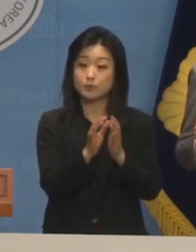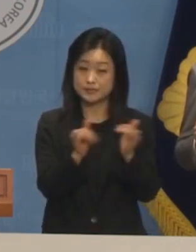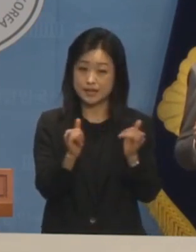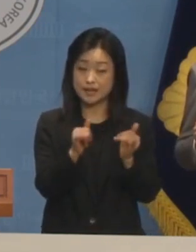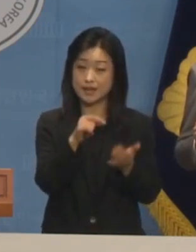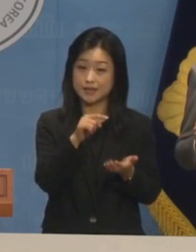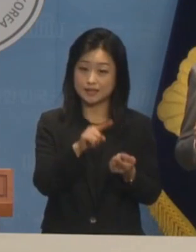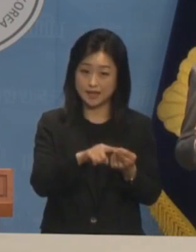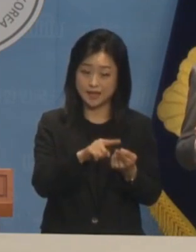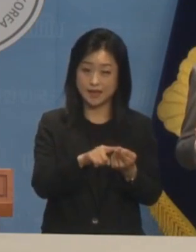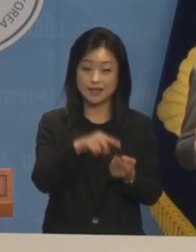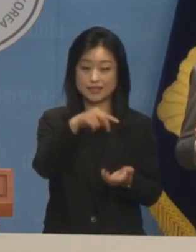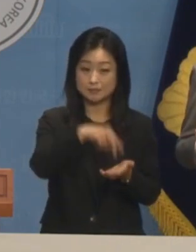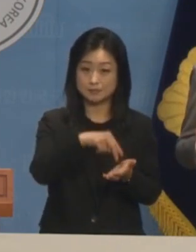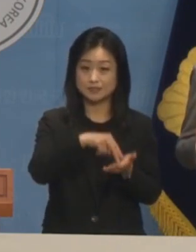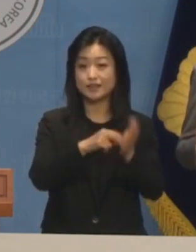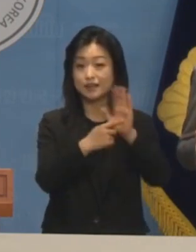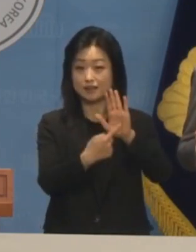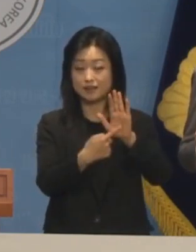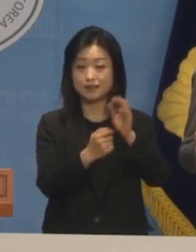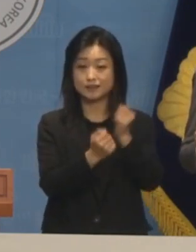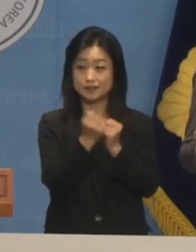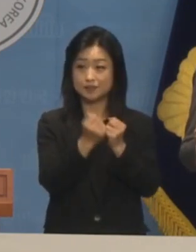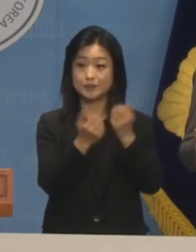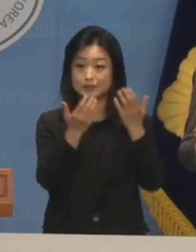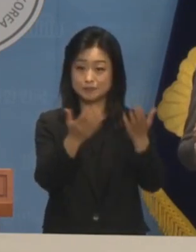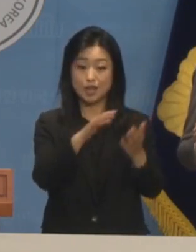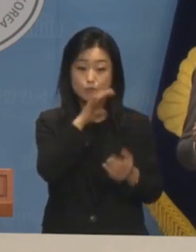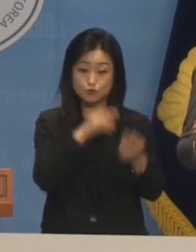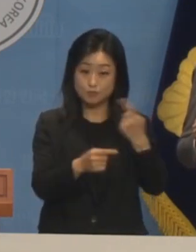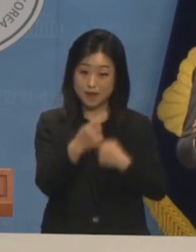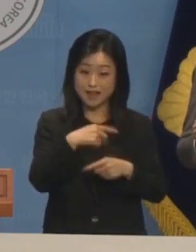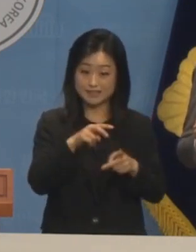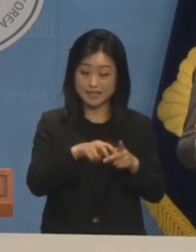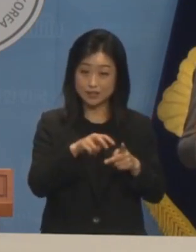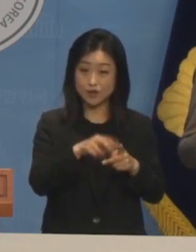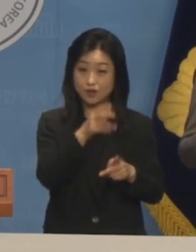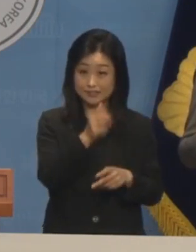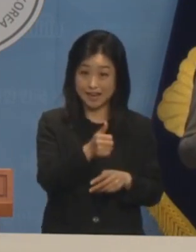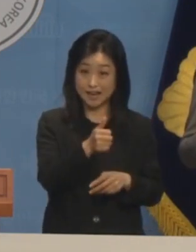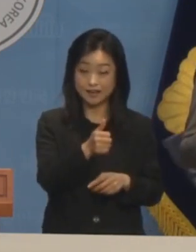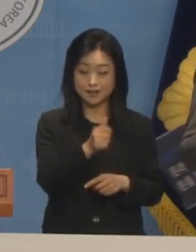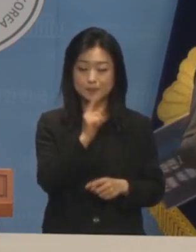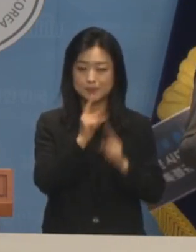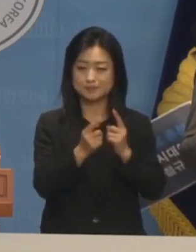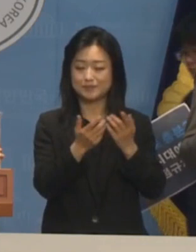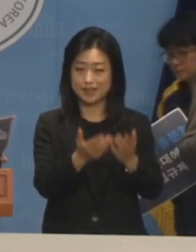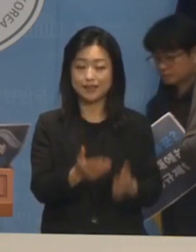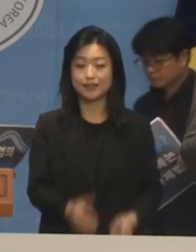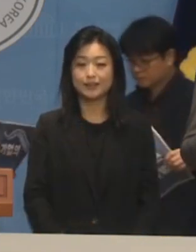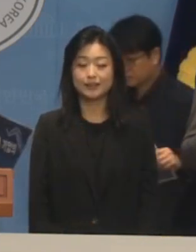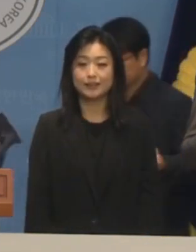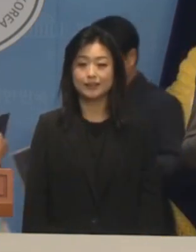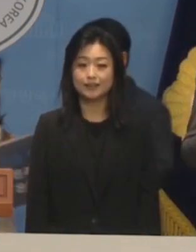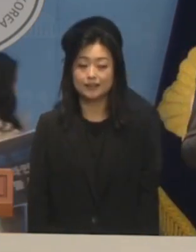대한 발언으로 서치원 온라인 플랫폼 이용자 불만신고센터 센터장님께서 현황에 대해서 말씀해 주시겠습니다.